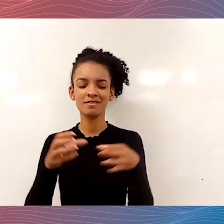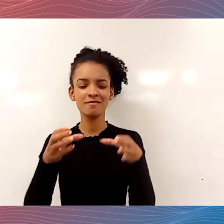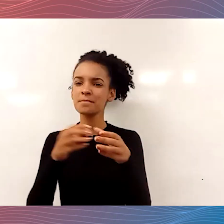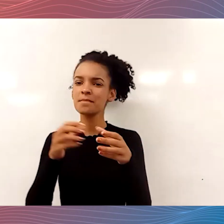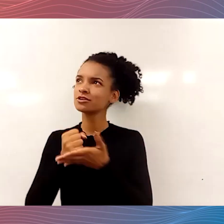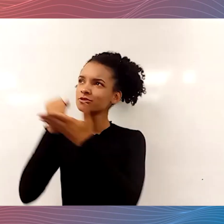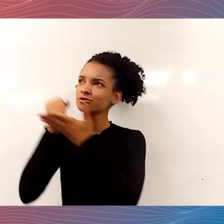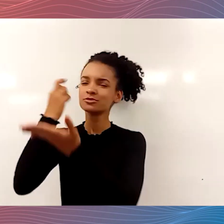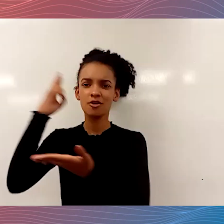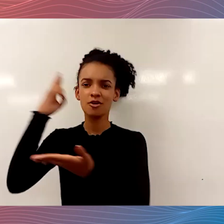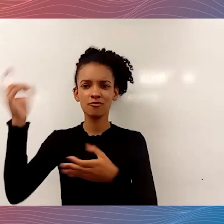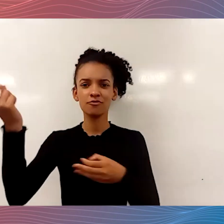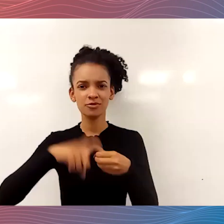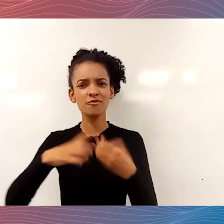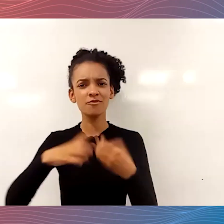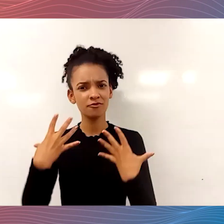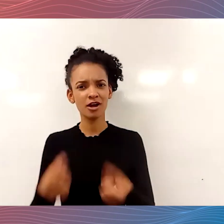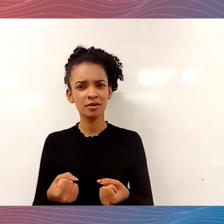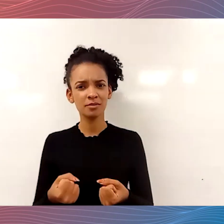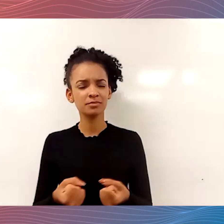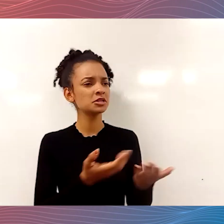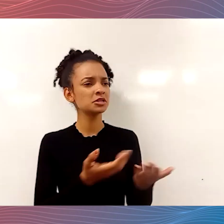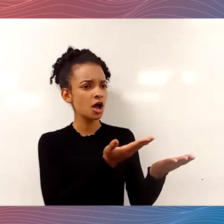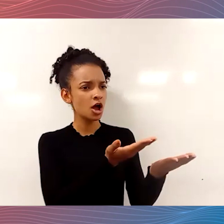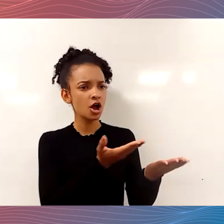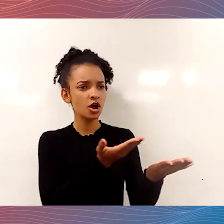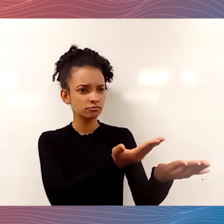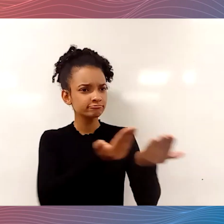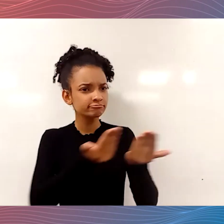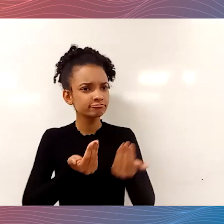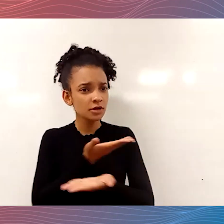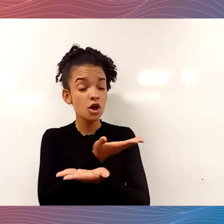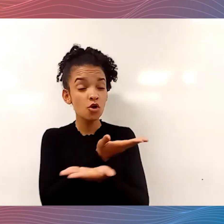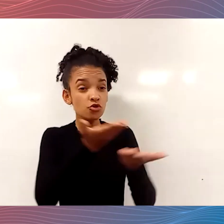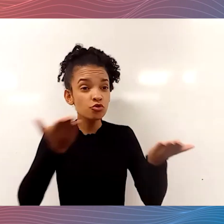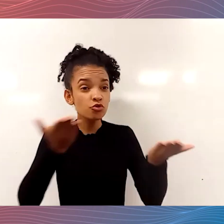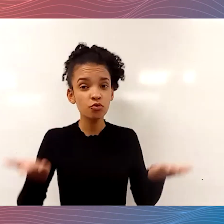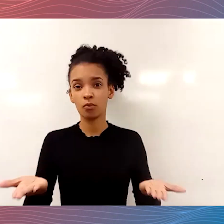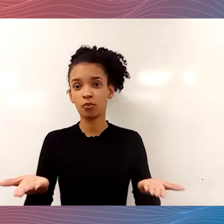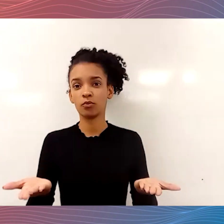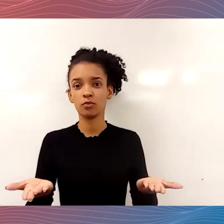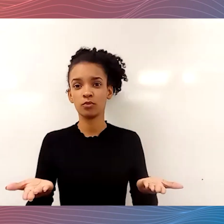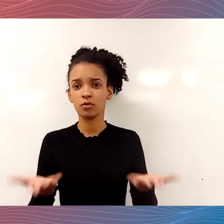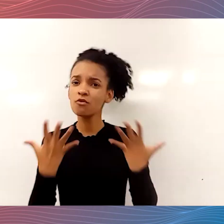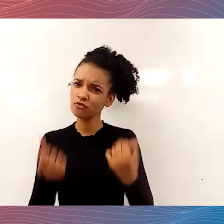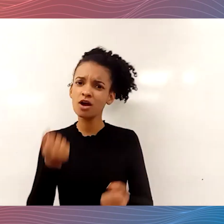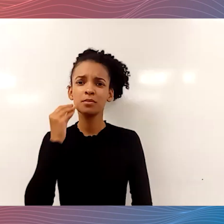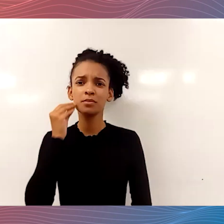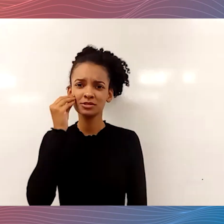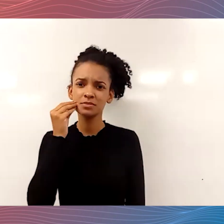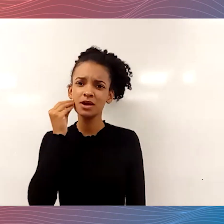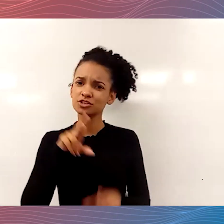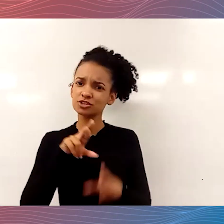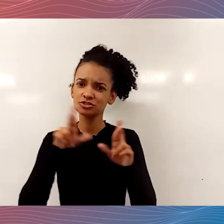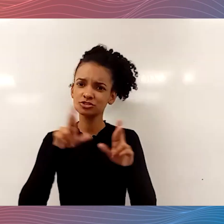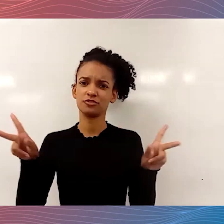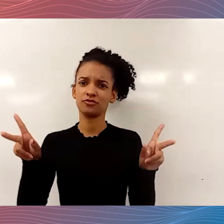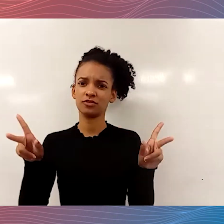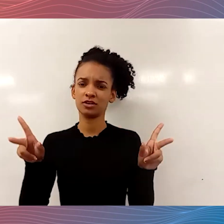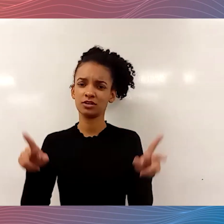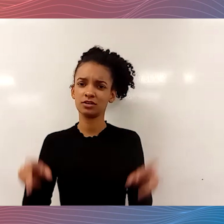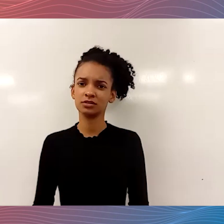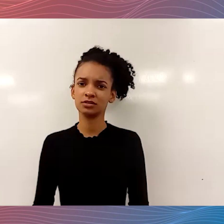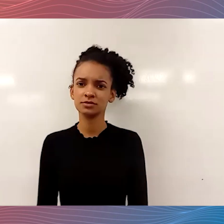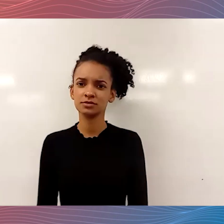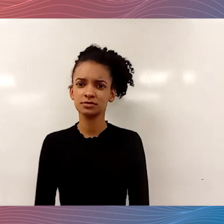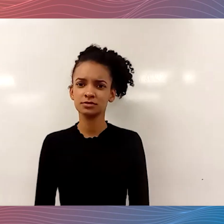Estou convocando todos. Vamos ter essa experiência diferente. De uma maneira convencional, não vamos